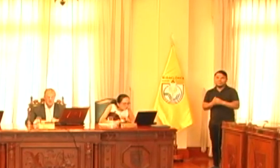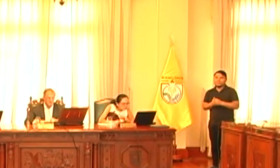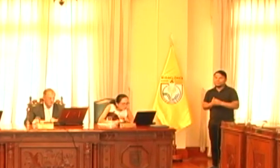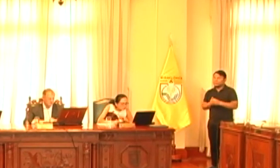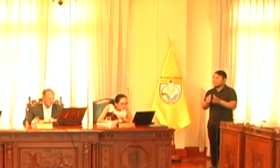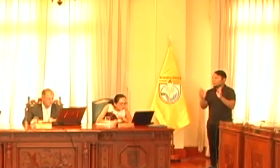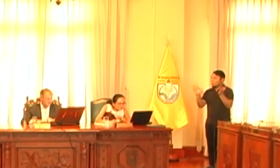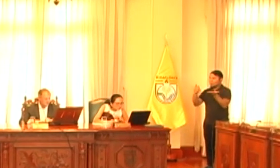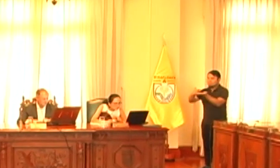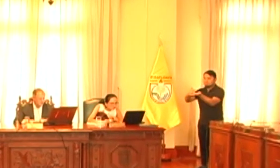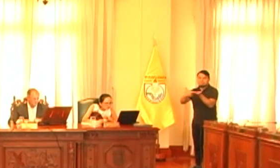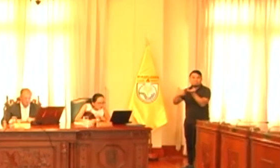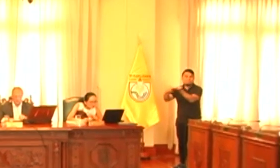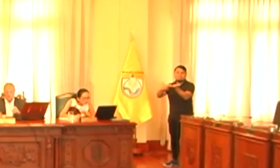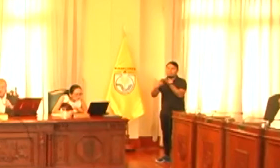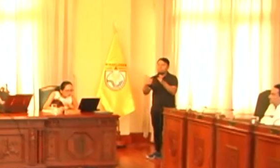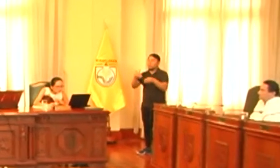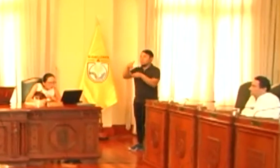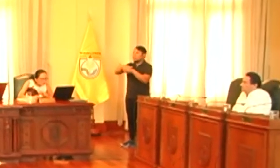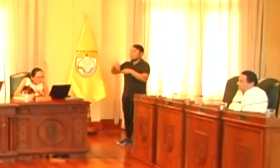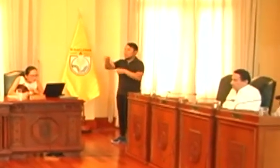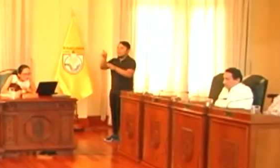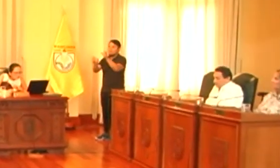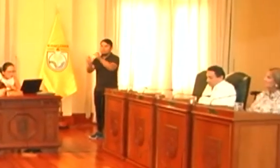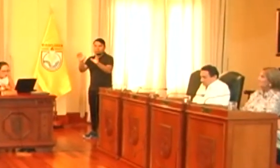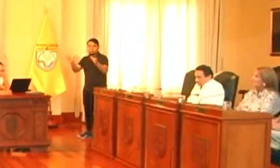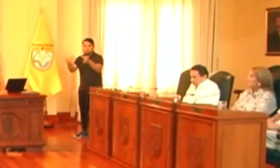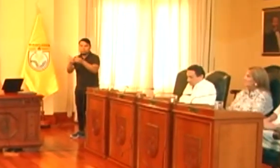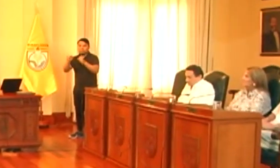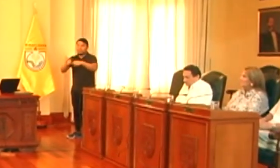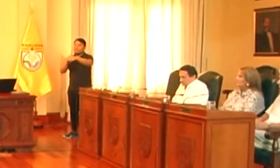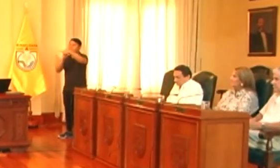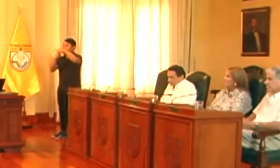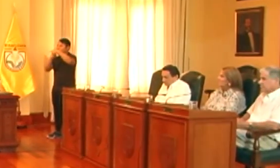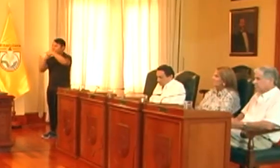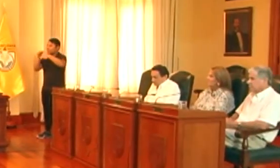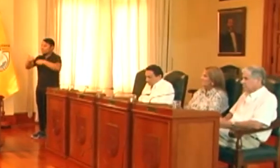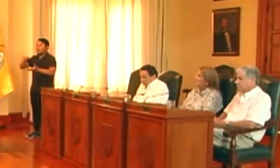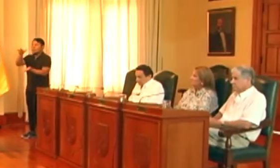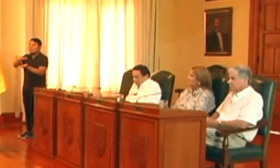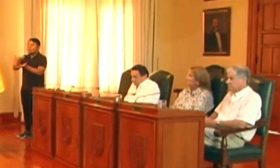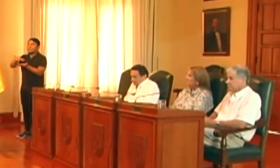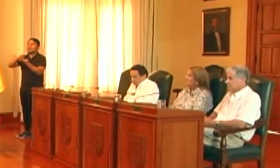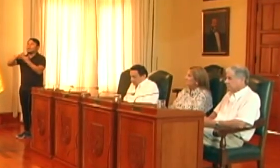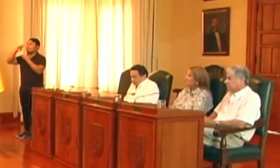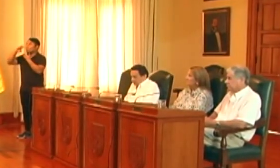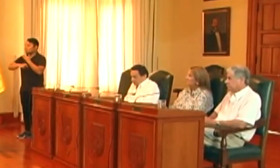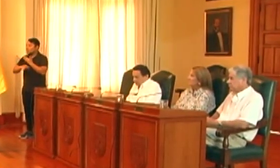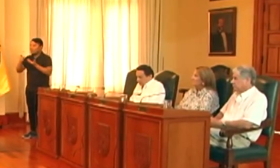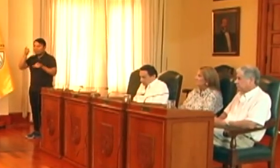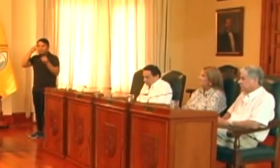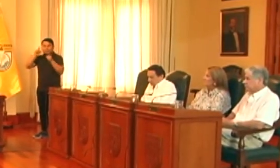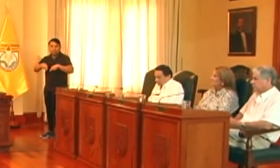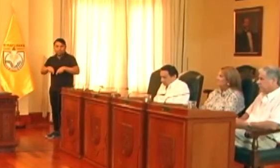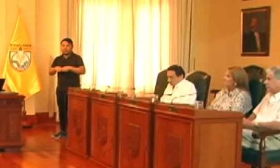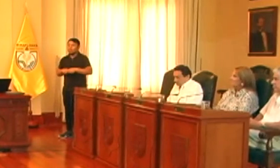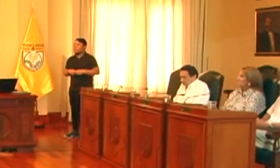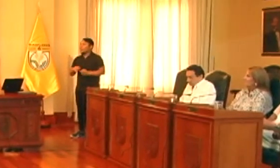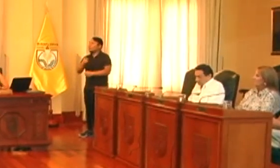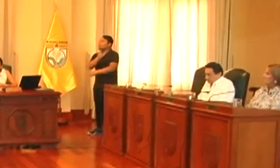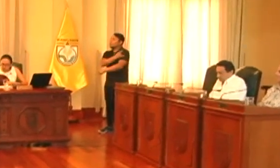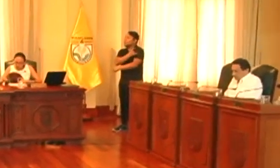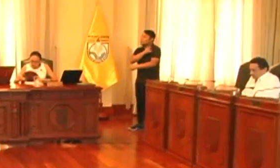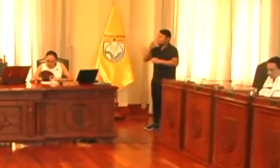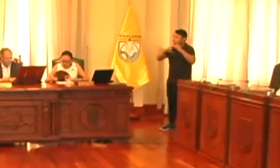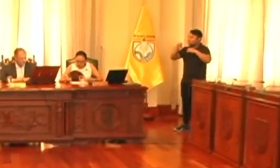No teniendo debate, procederemos al voto. Aquellos miembros del consejo que estén a favor de aprobar este proyecto de acuerdo que genera